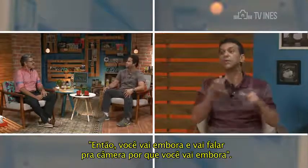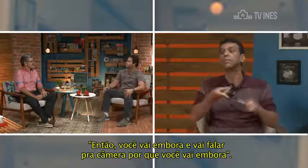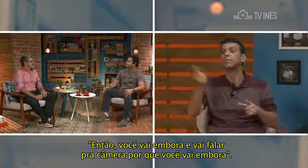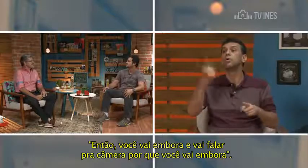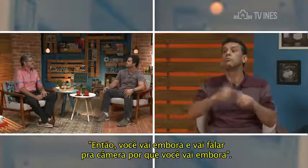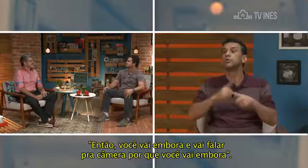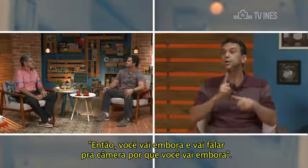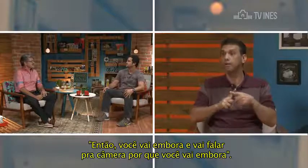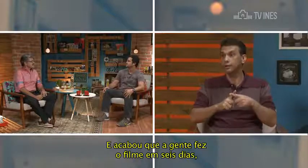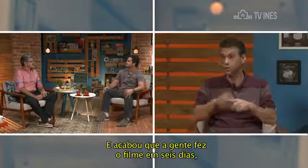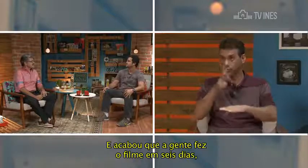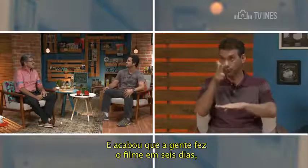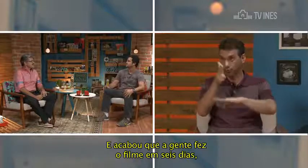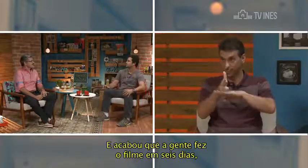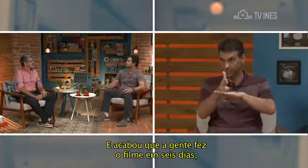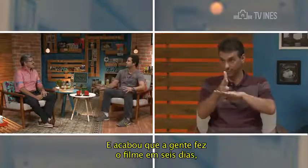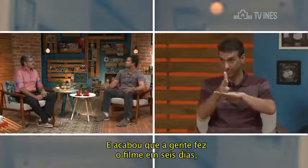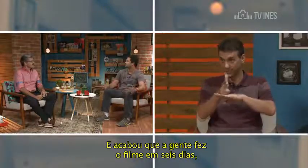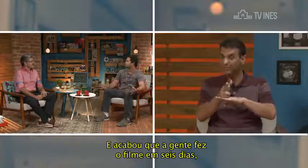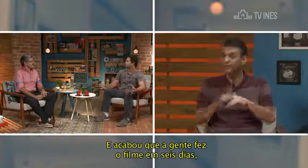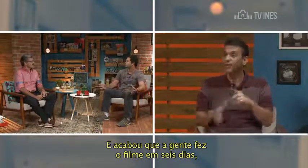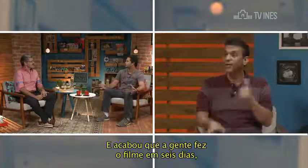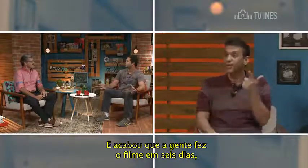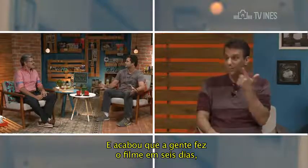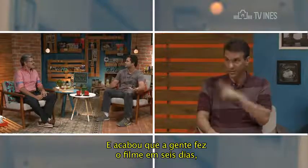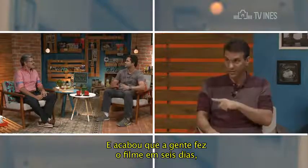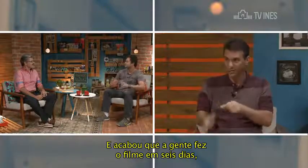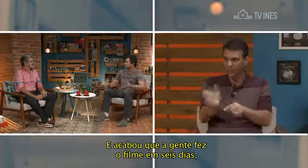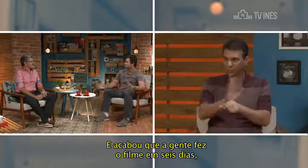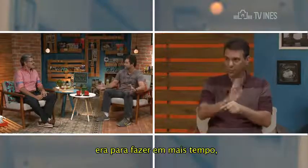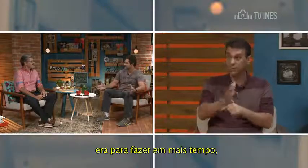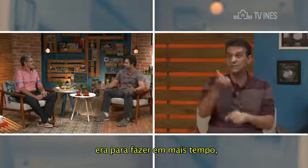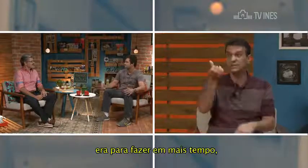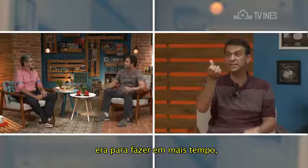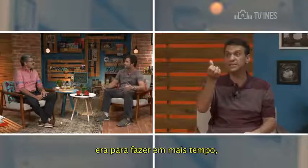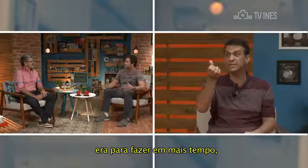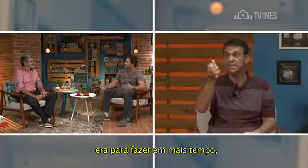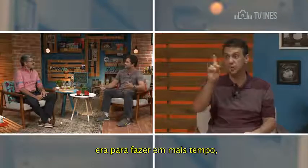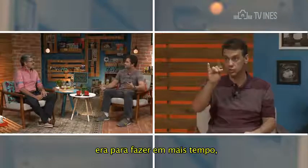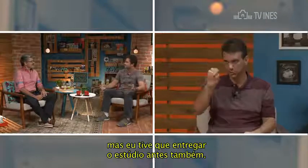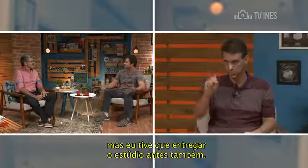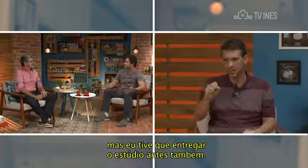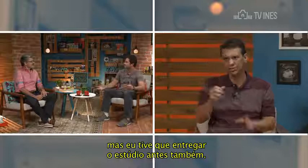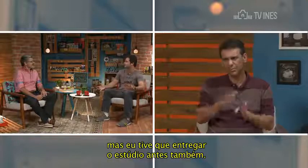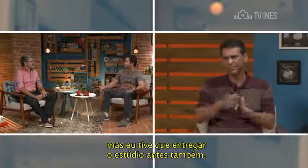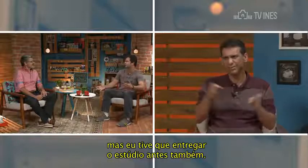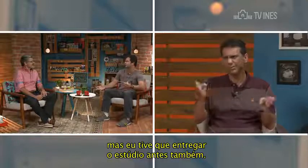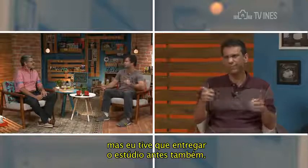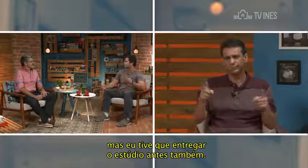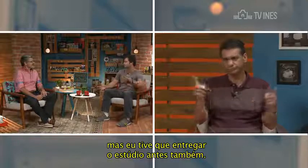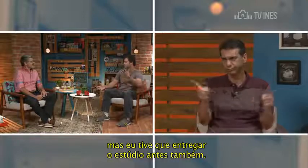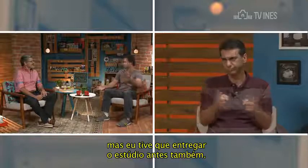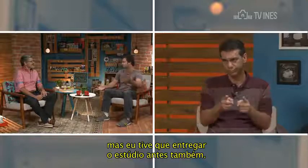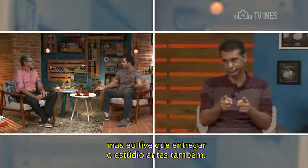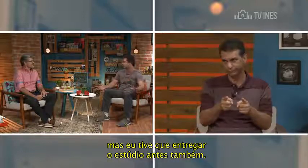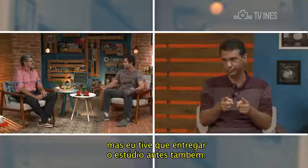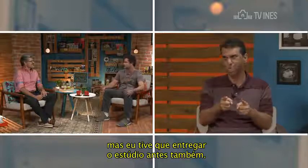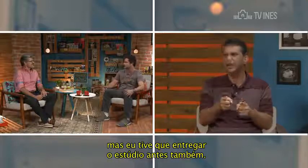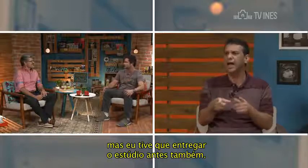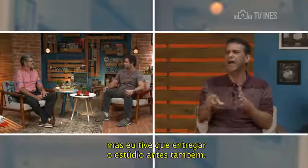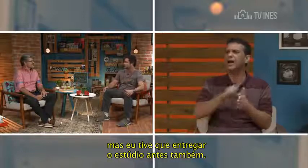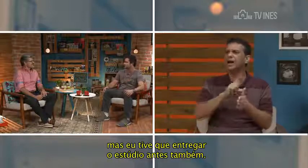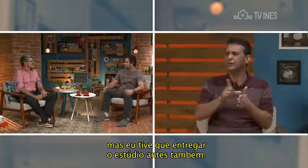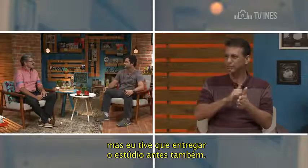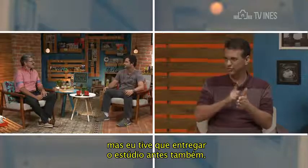embora. E acabou que a gente fez o filme em 6 dias, era para fazer em mais tempo, mas eu tive que entregar o estúdio